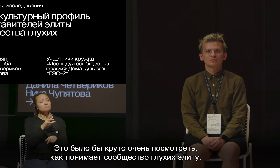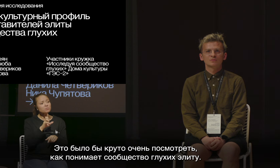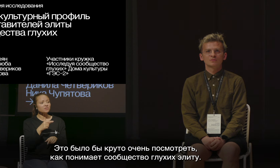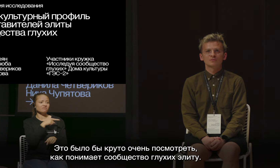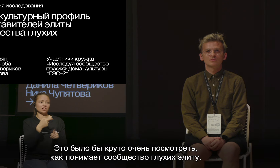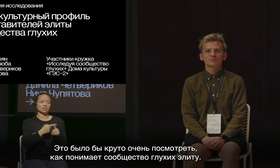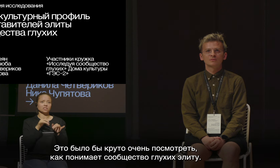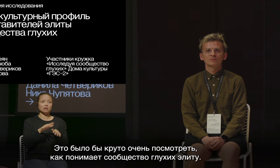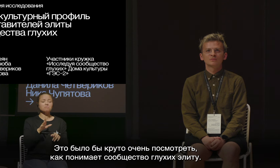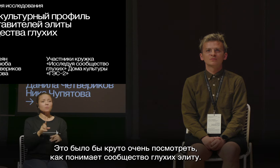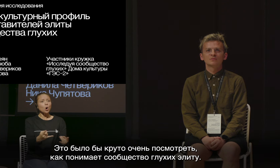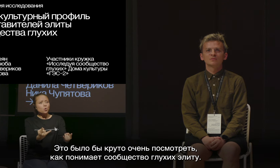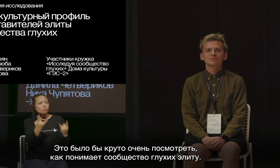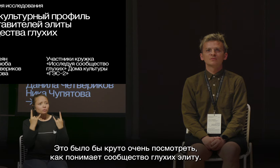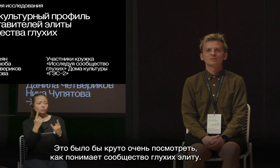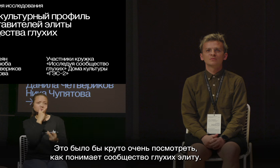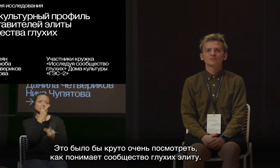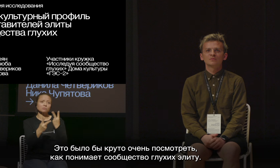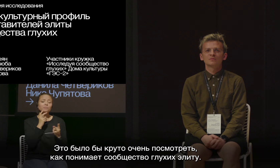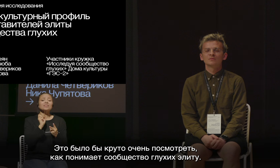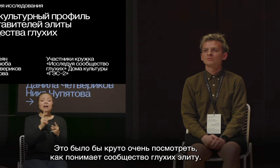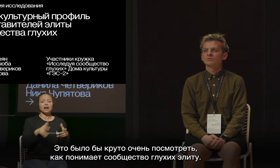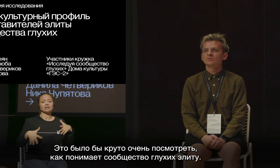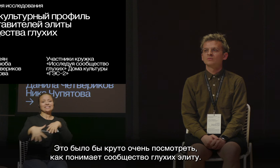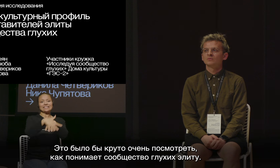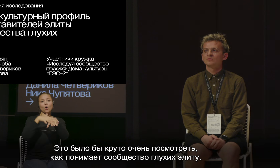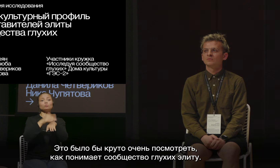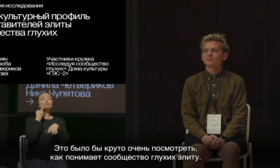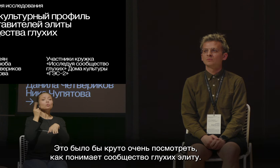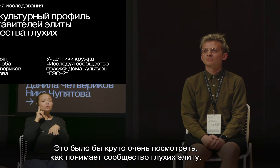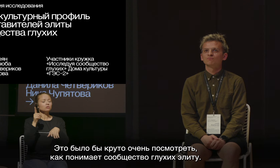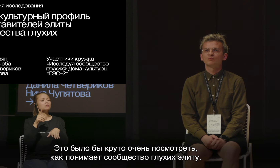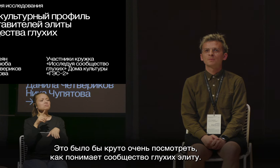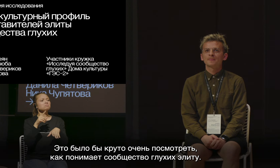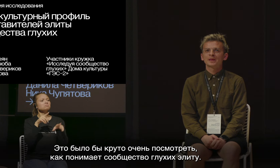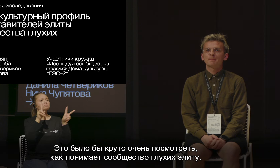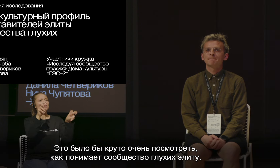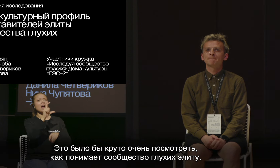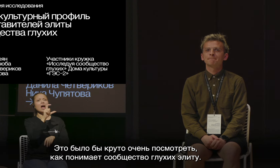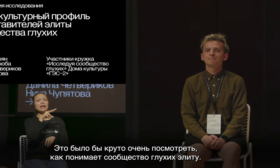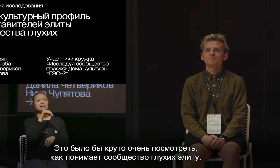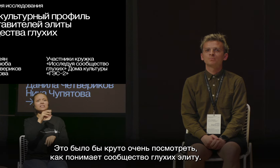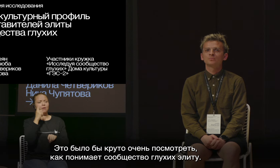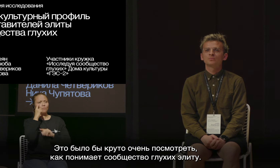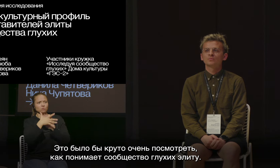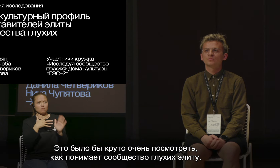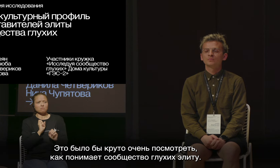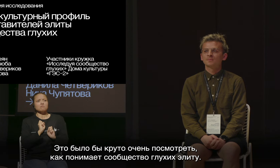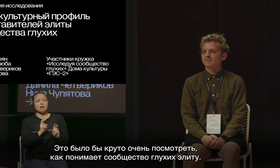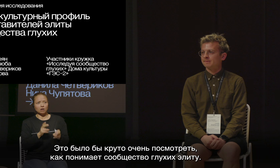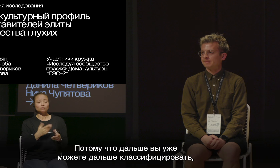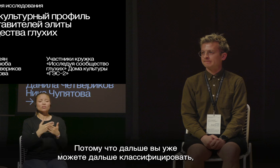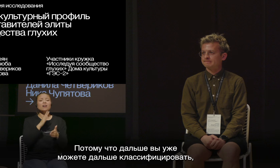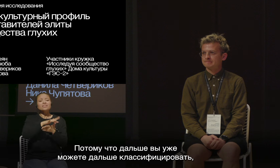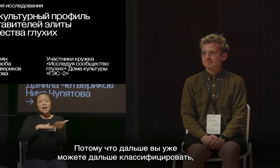очень посмотреть, как понимает сообщество глухих элиту. Потому что дальше вы уже можете дальше классифицировать, типологию сделать. Ага,